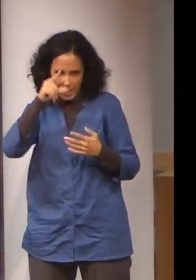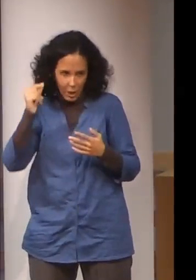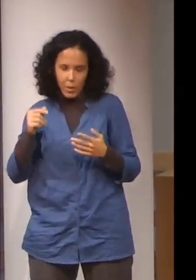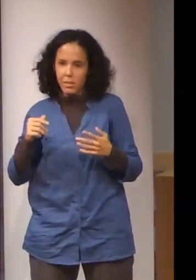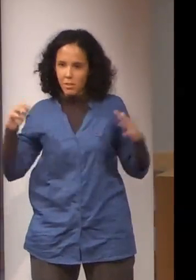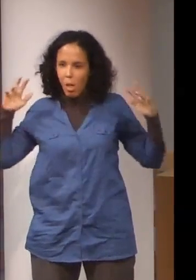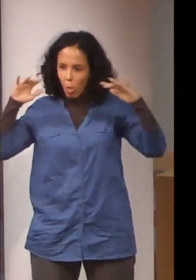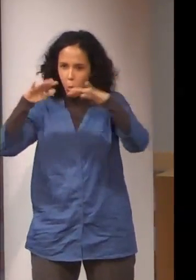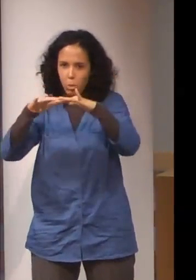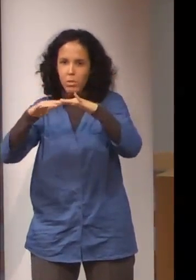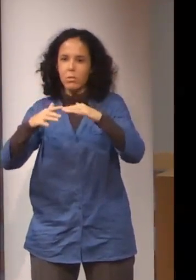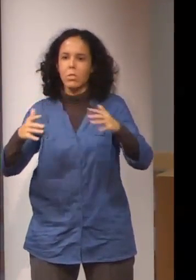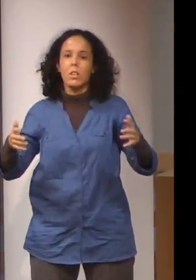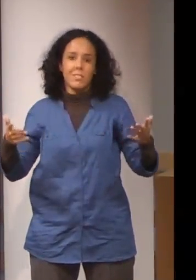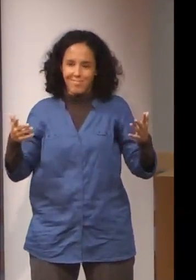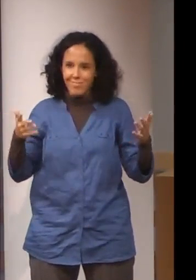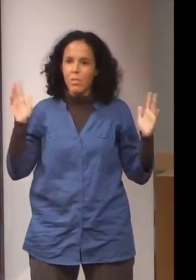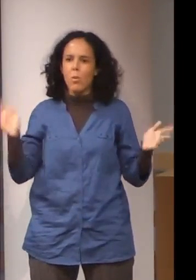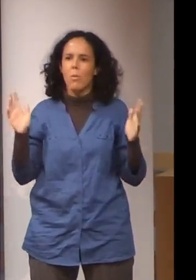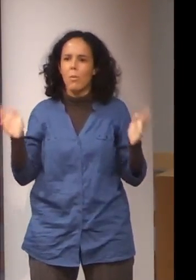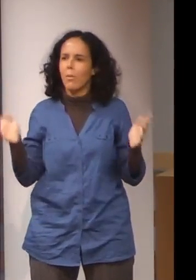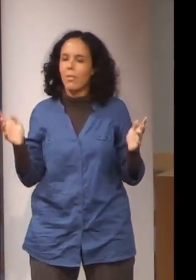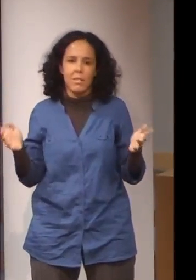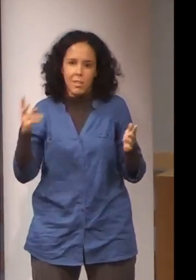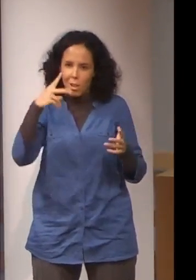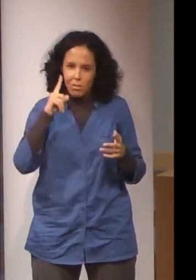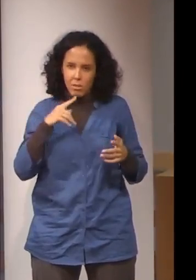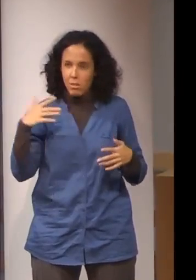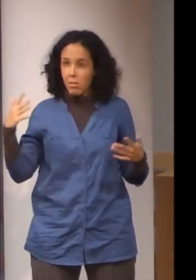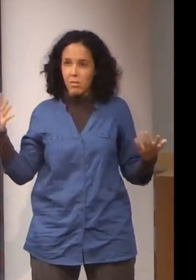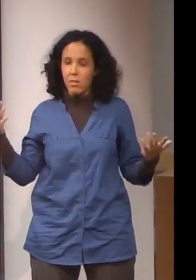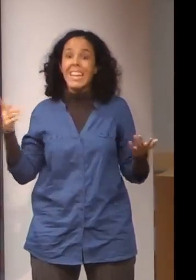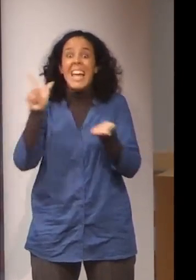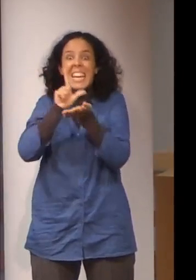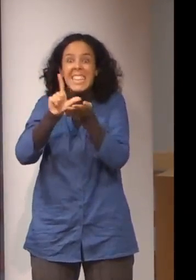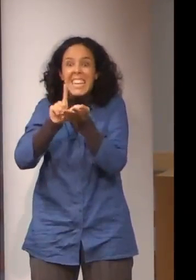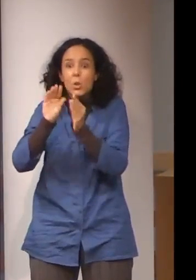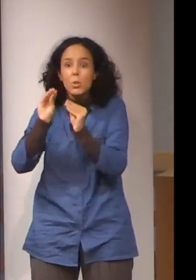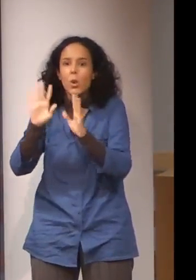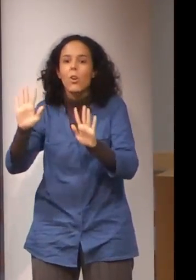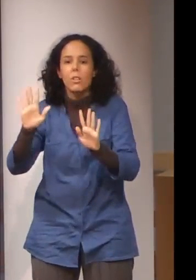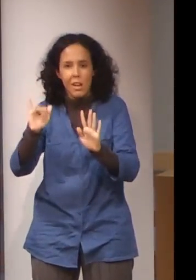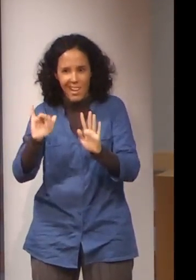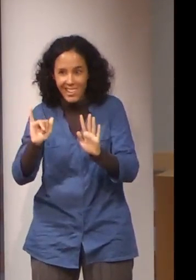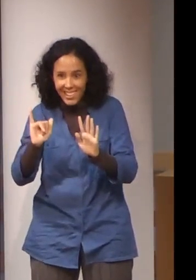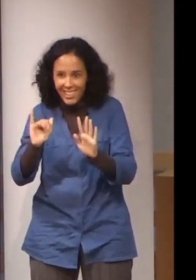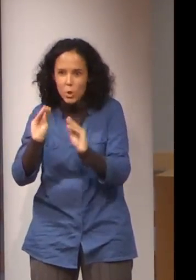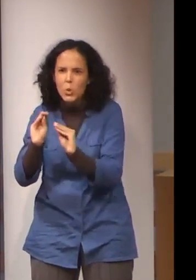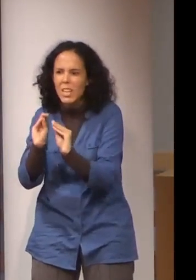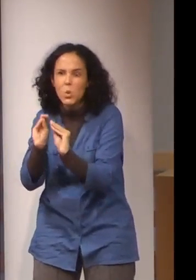del país a Washington, a la universidad, a participar en esas charlas. O sea, era alucinante.